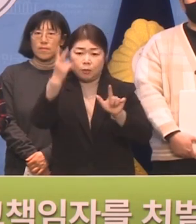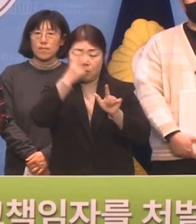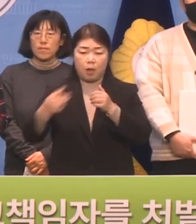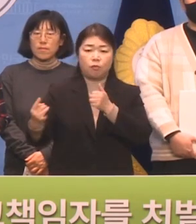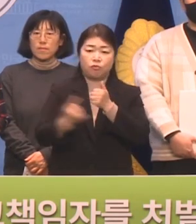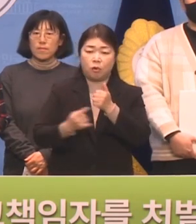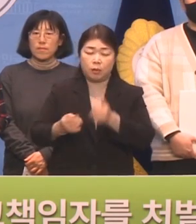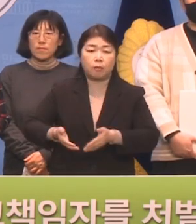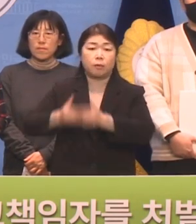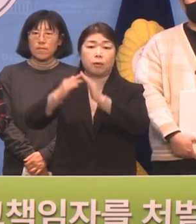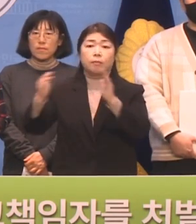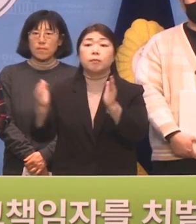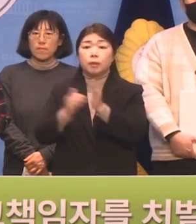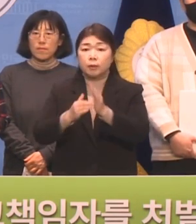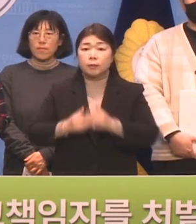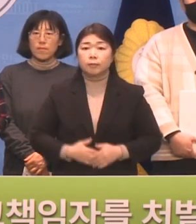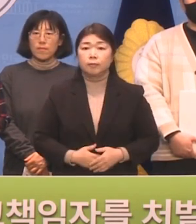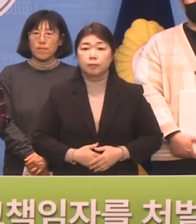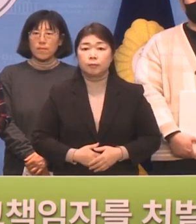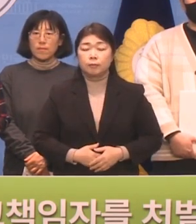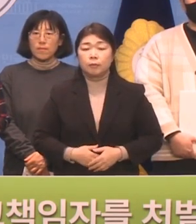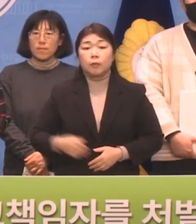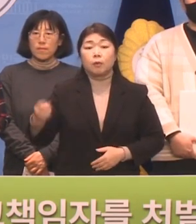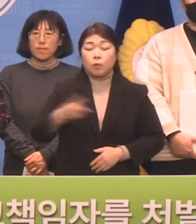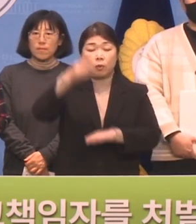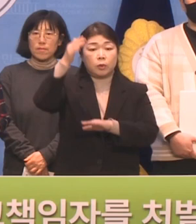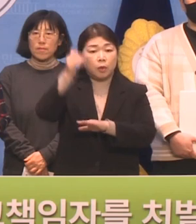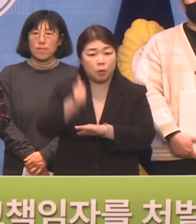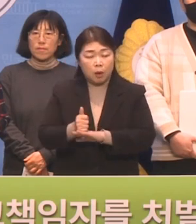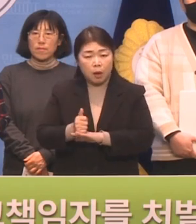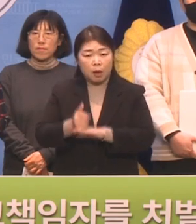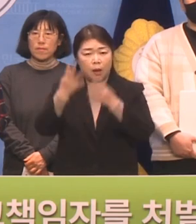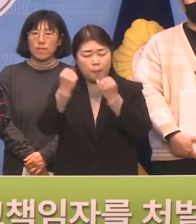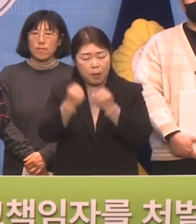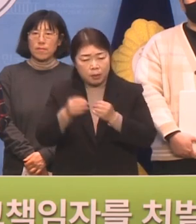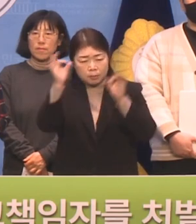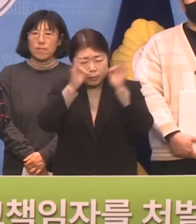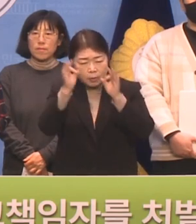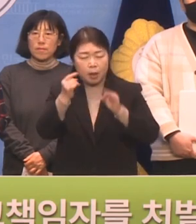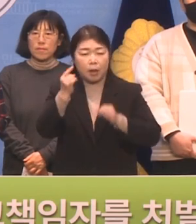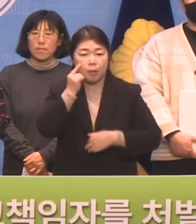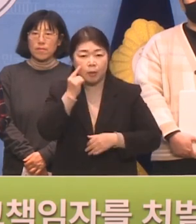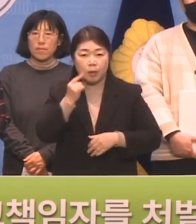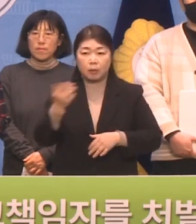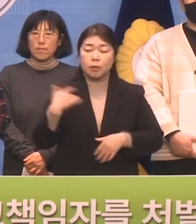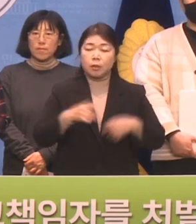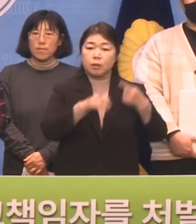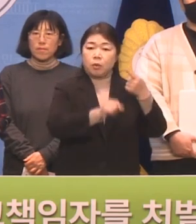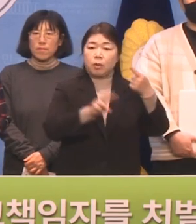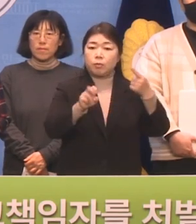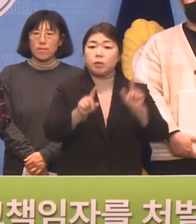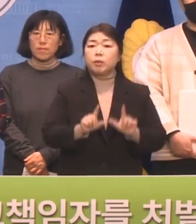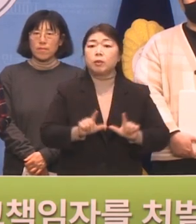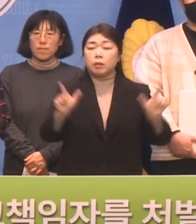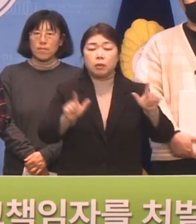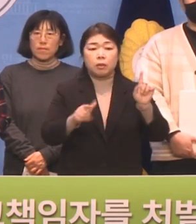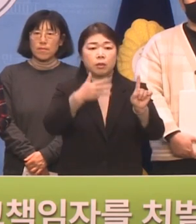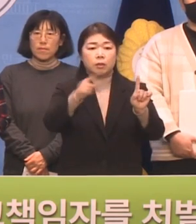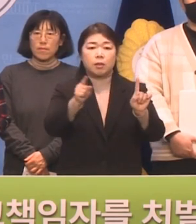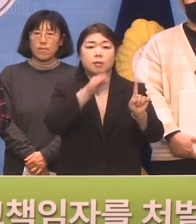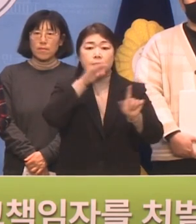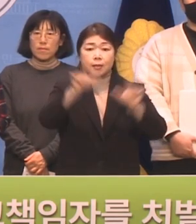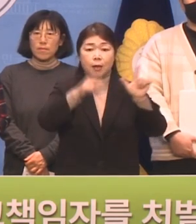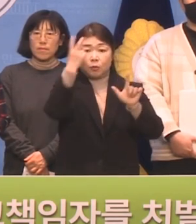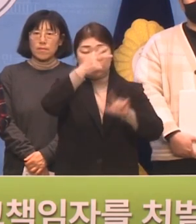시민진상조사위원회가 출범을 했습니다. 그리고 그 결과 많은 노력 끝에 지난 1월 31일 1차